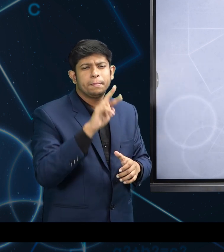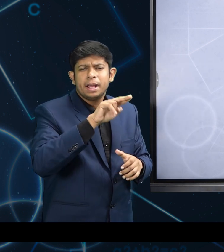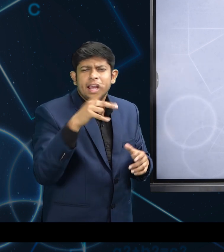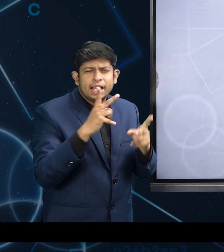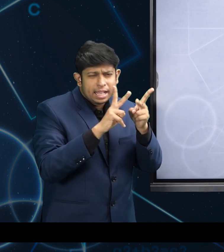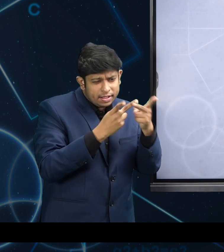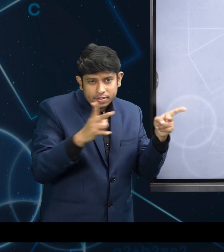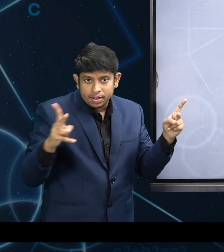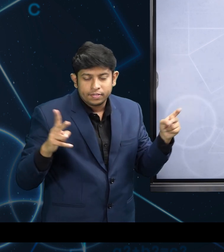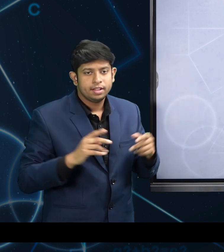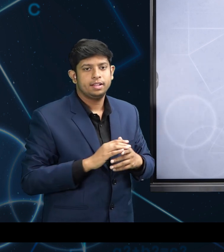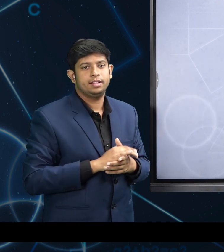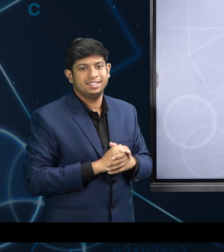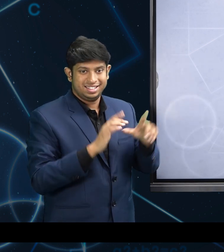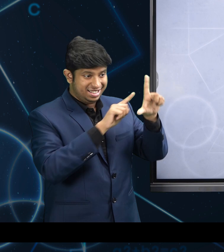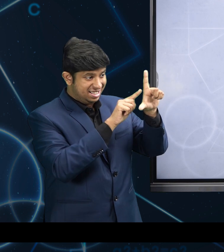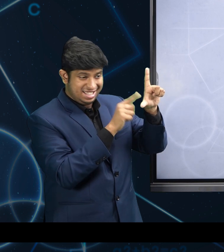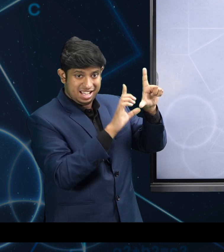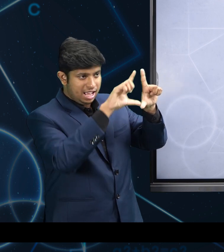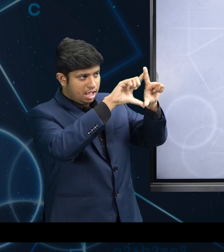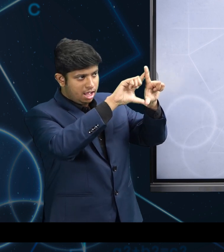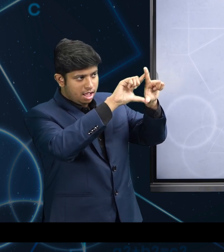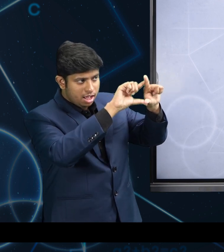సగటు వ్యత్యాసం, తీవ్రమైన కోణం,